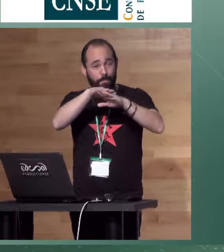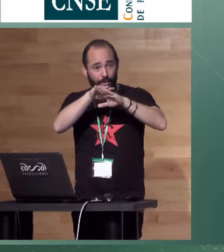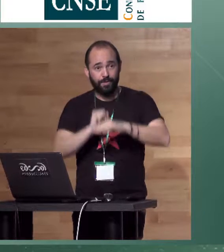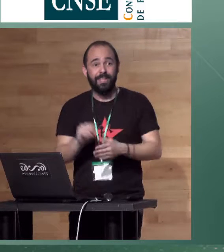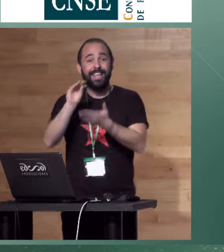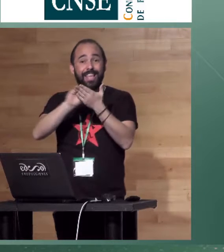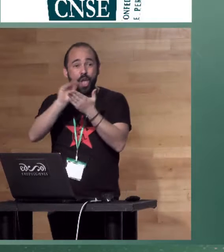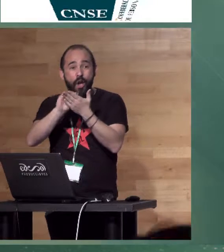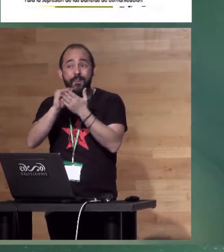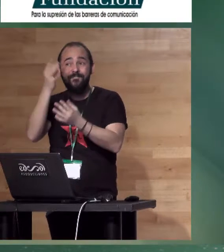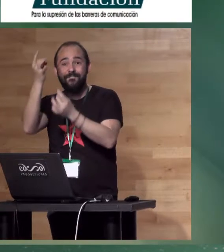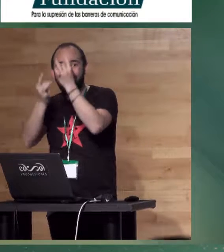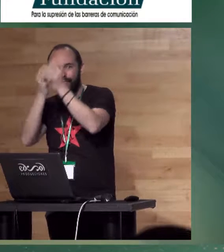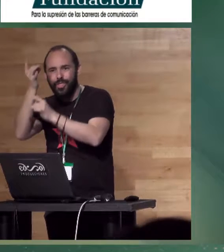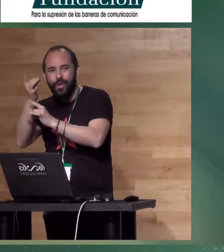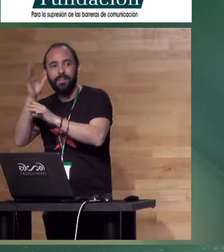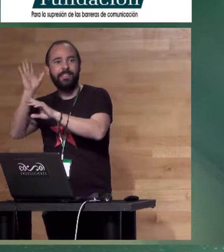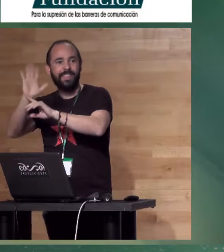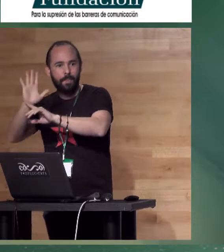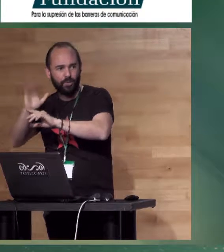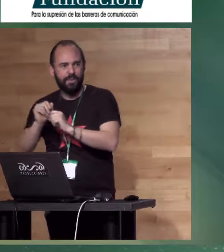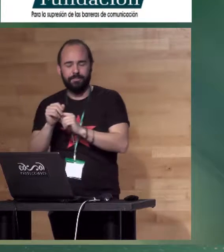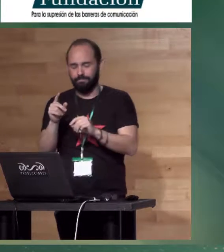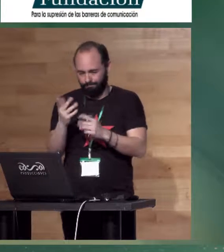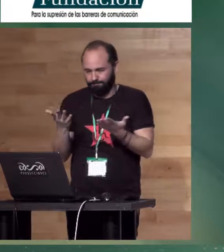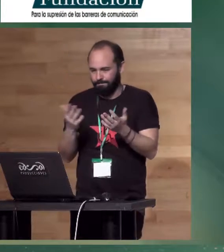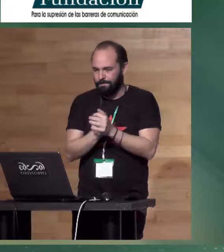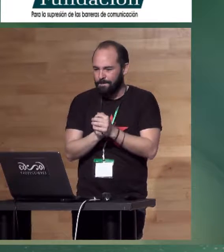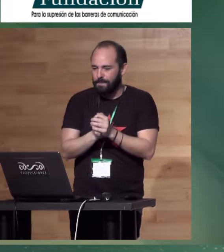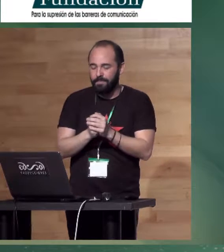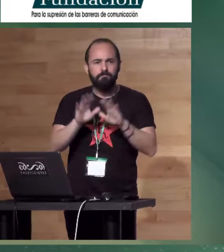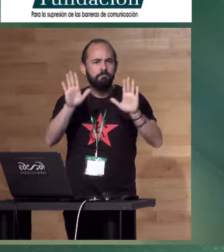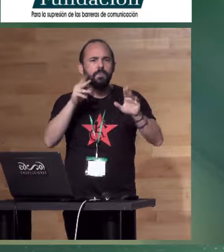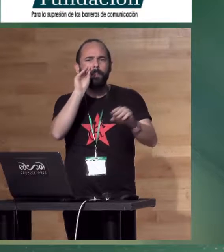cine, de ficción cinematográfica.